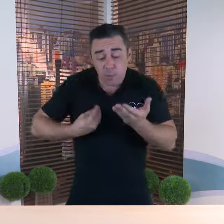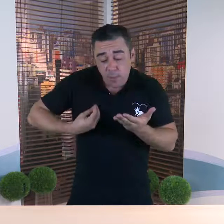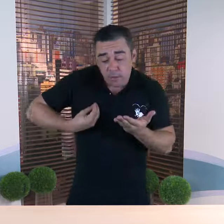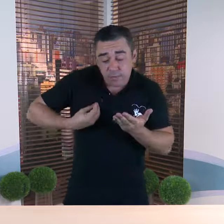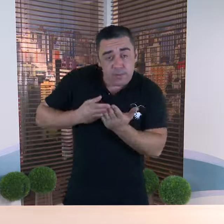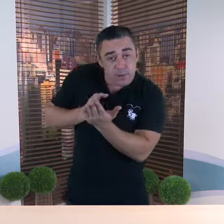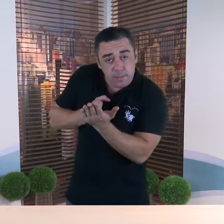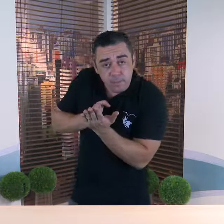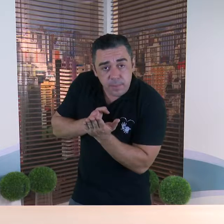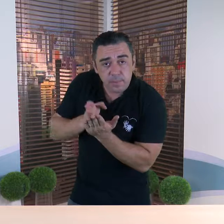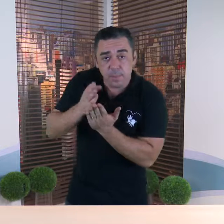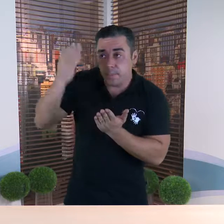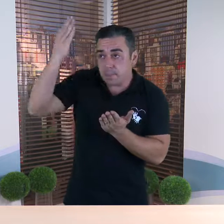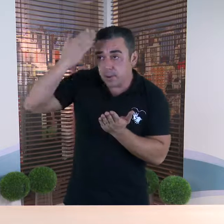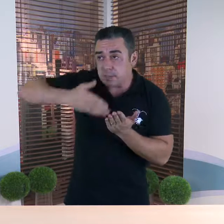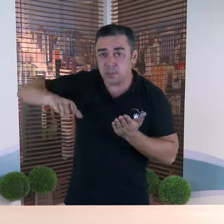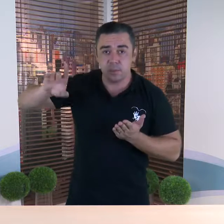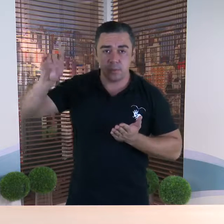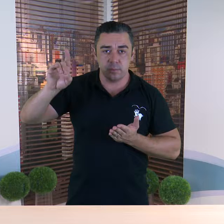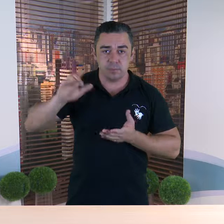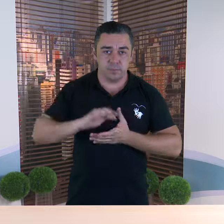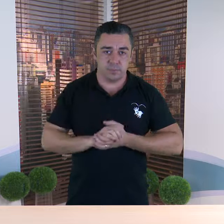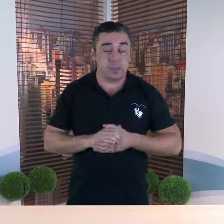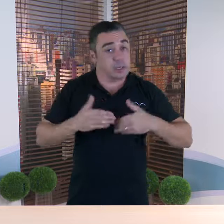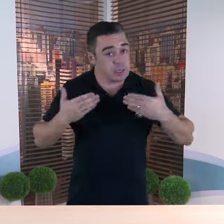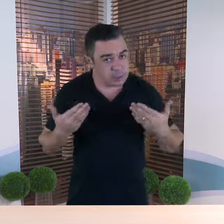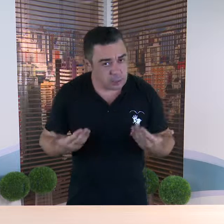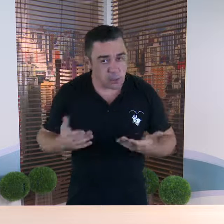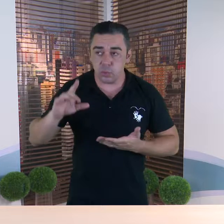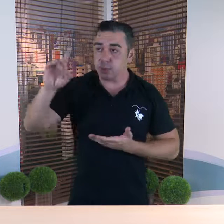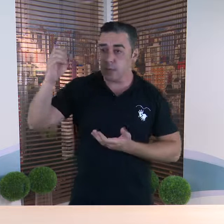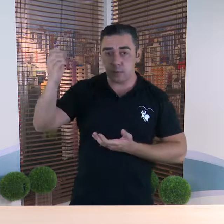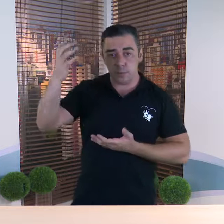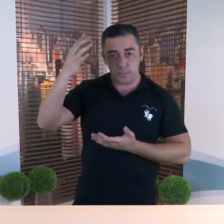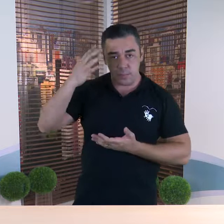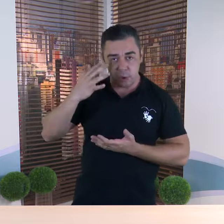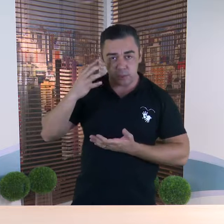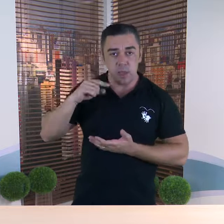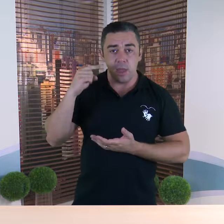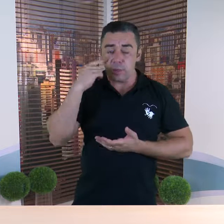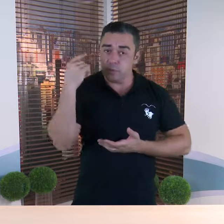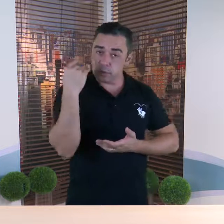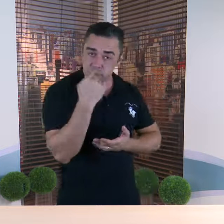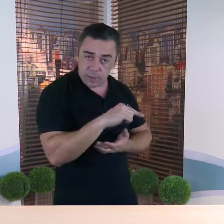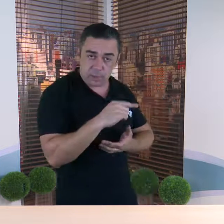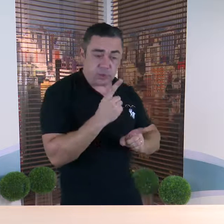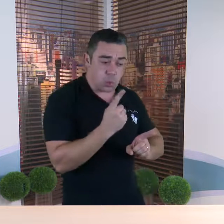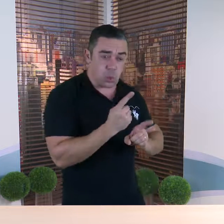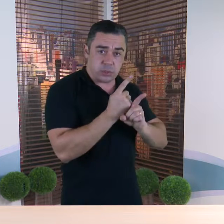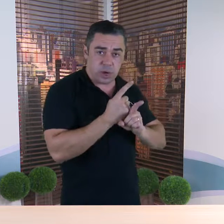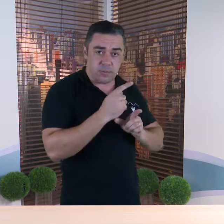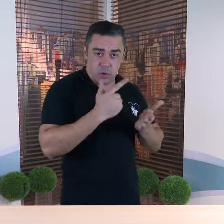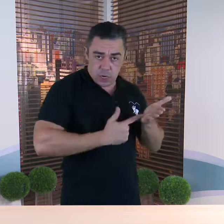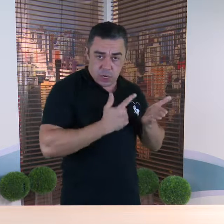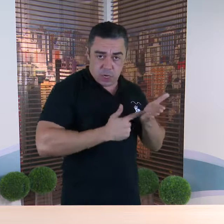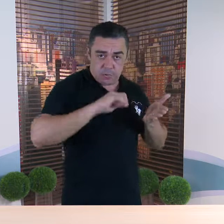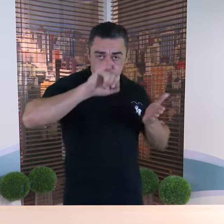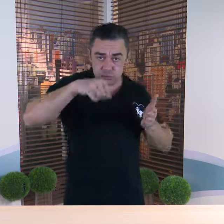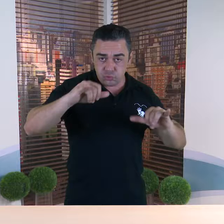aceitavelmente diante dele. Diante disso, aquilo que nos é revelado sobre Satanás no livro de Jó,